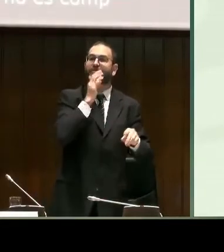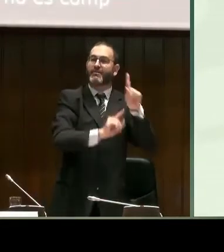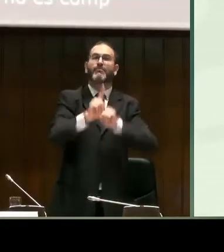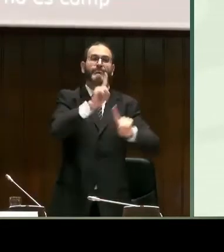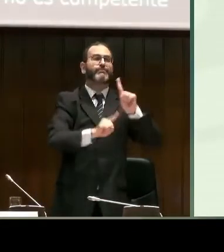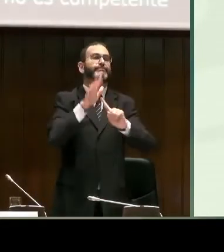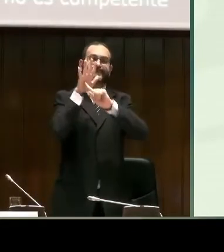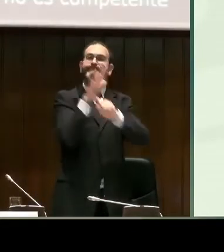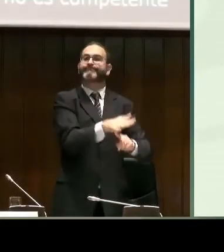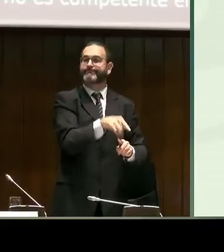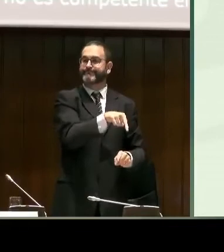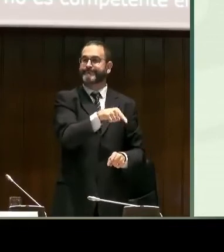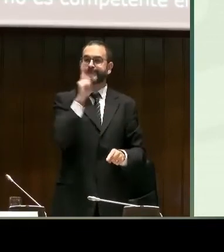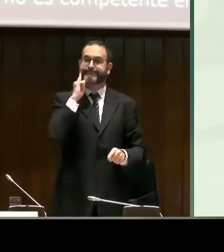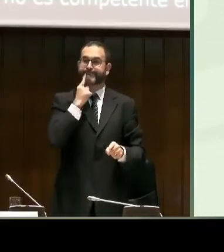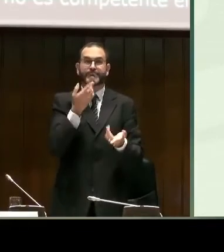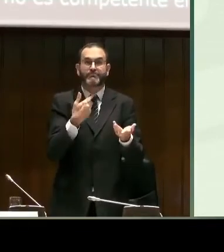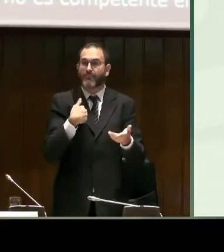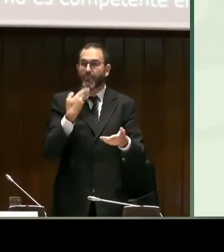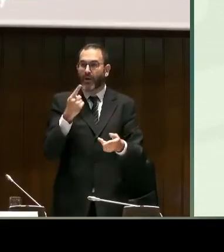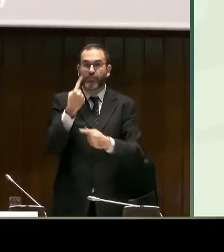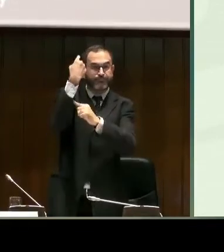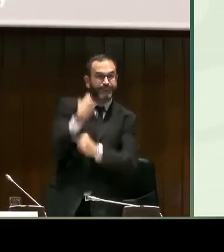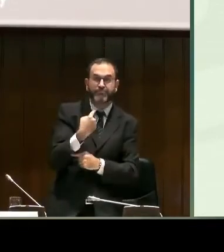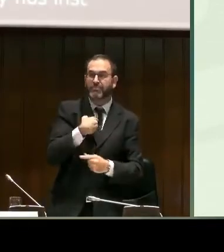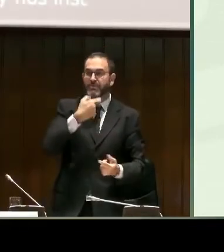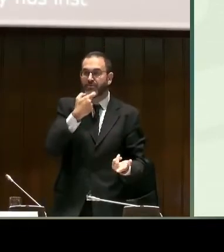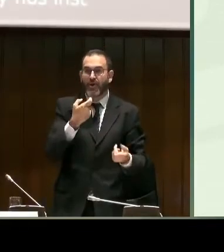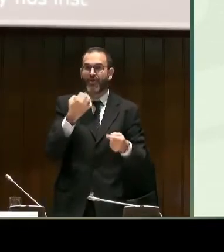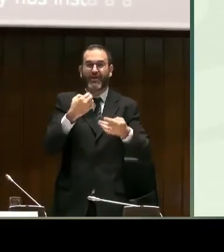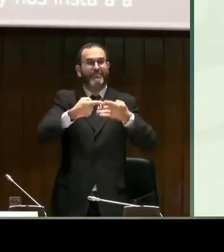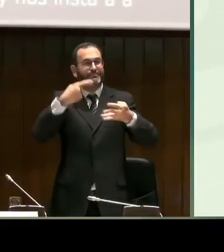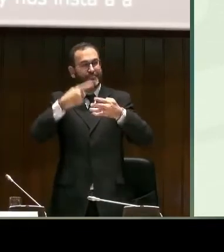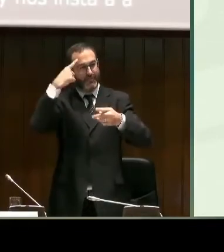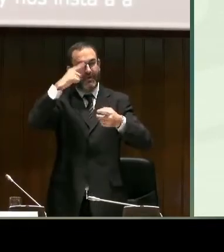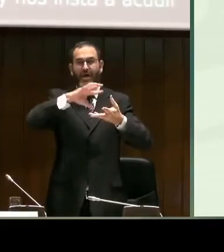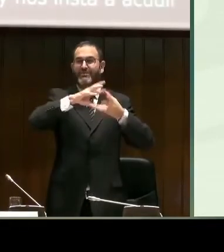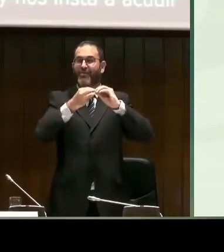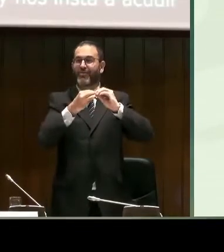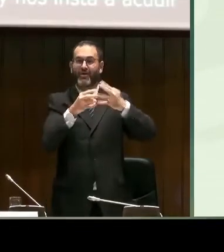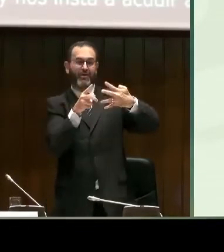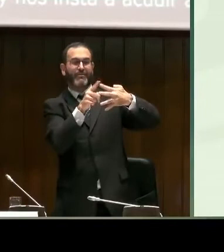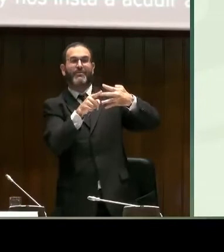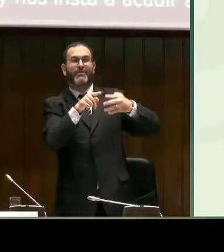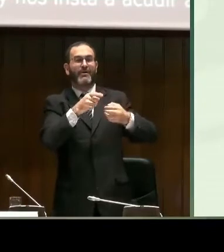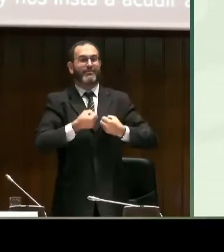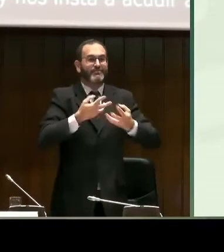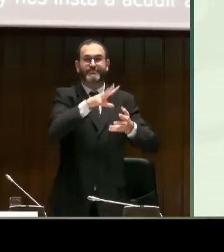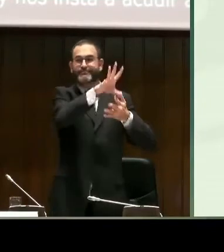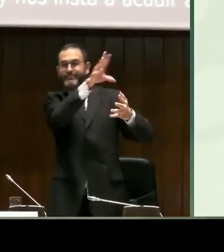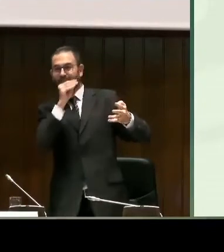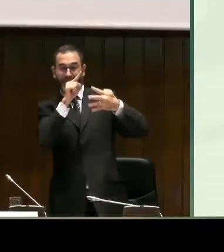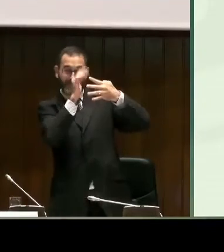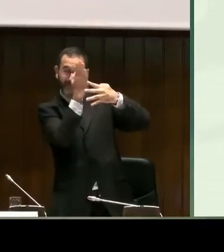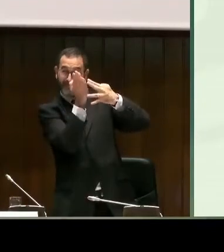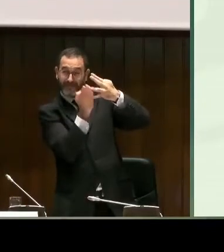pueblo estatal, porque el primero al que me estaba refiriendo era del territorio andaluz, lo hemos elevado al estatal y todavía no tenemos